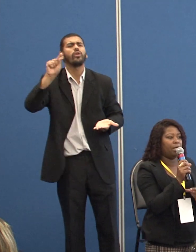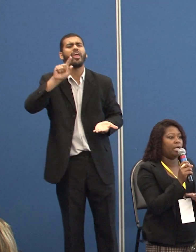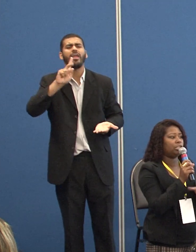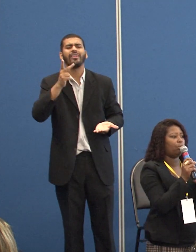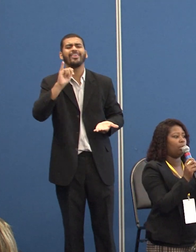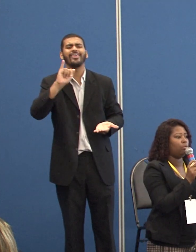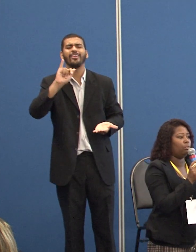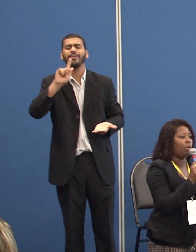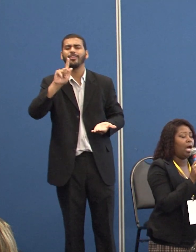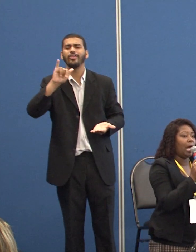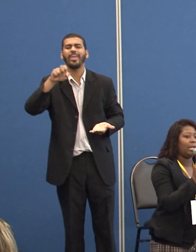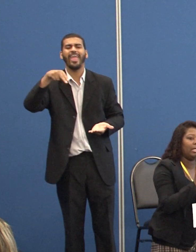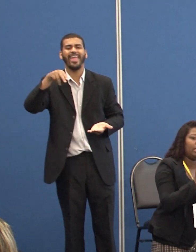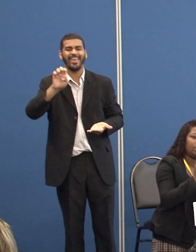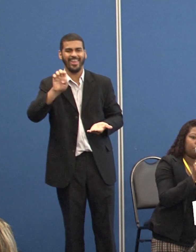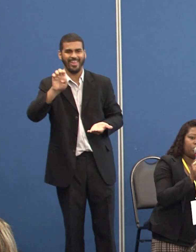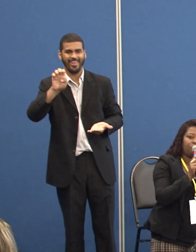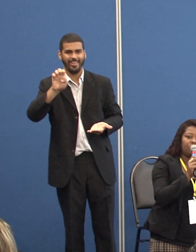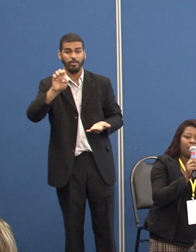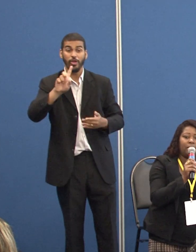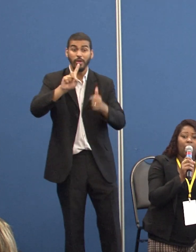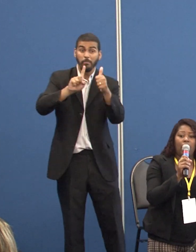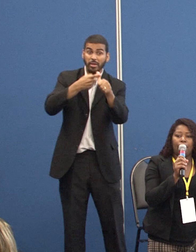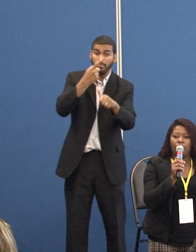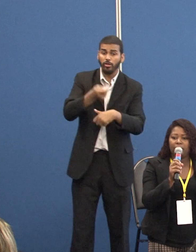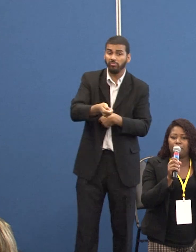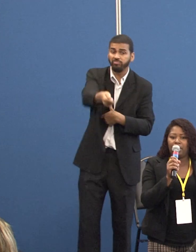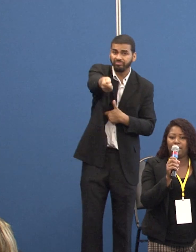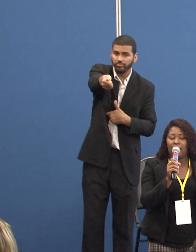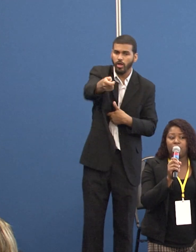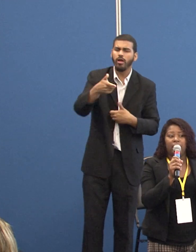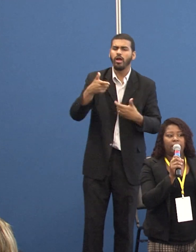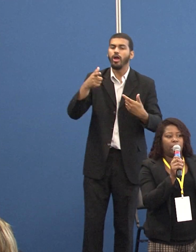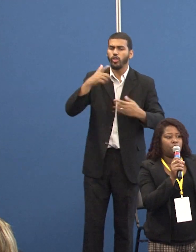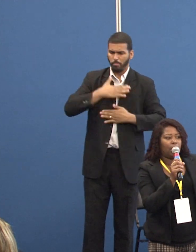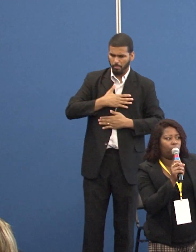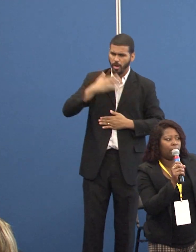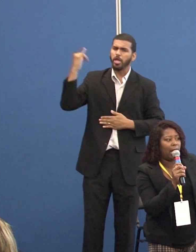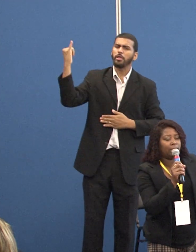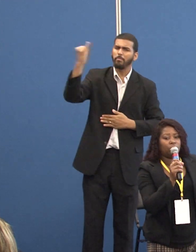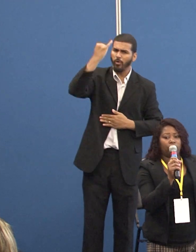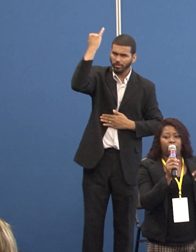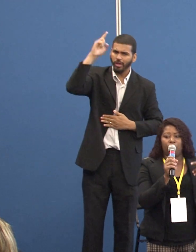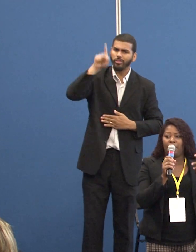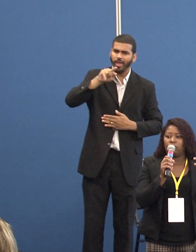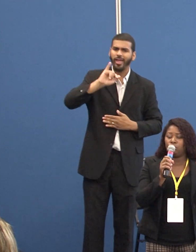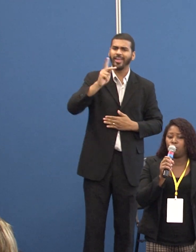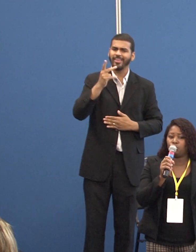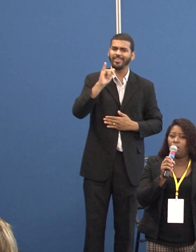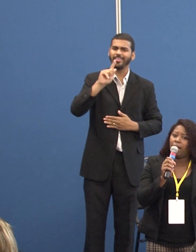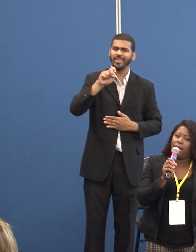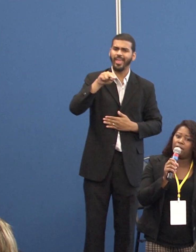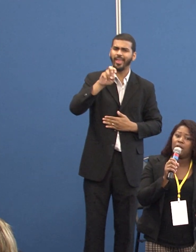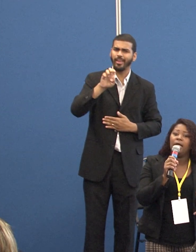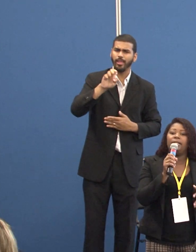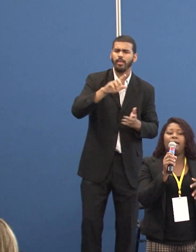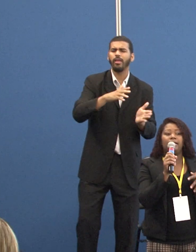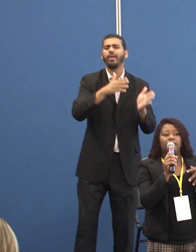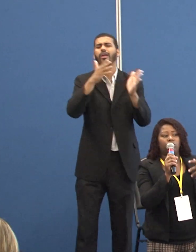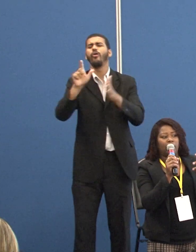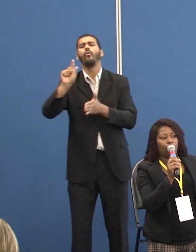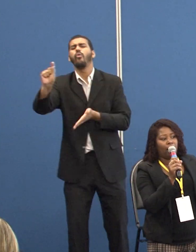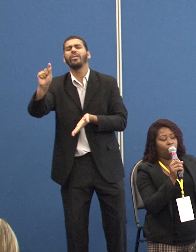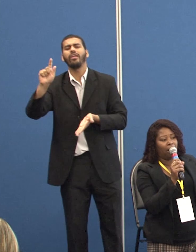Eu ofereço ao aluno, além da resposta fechada, a possibilidade dele dialogar, dele trocar informações com os colegas,